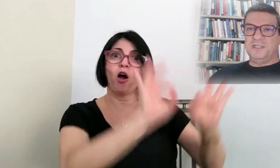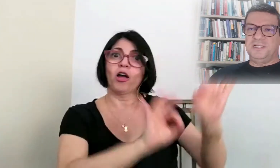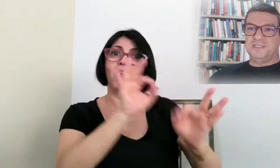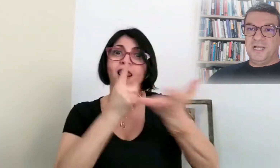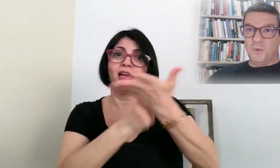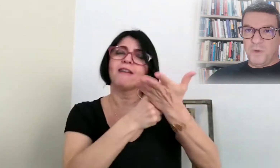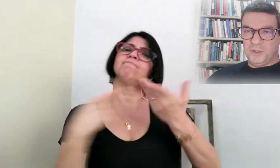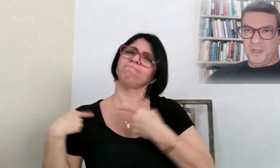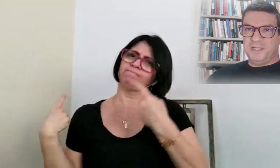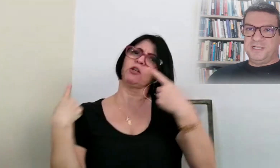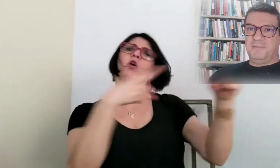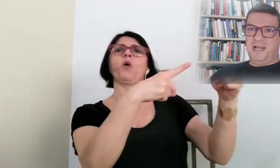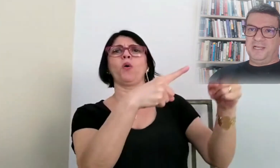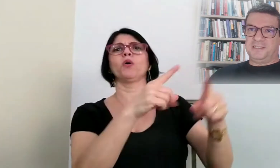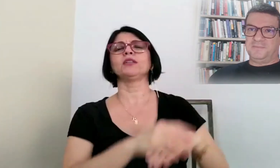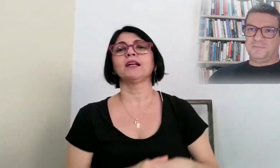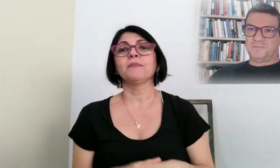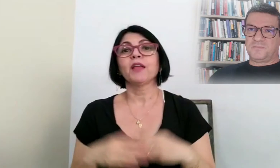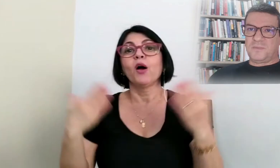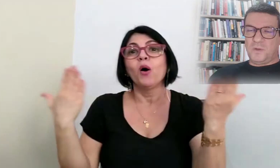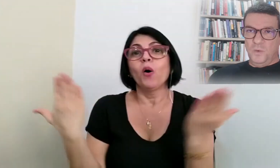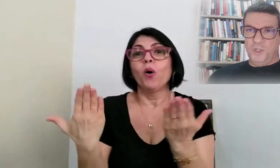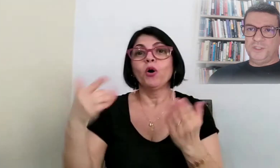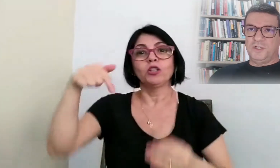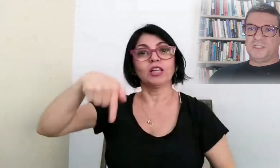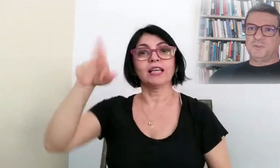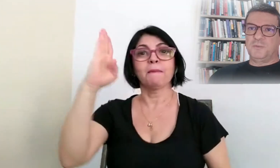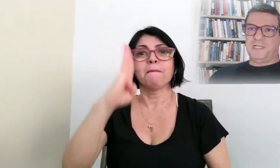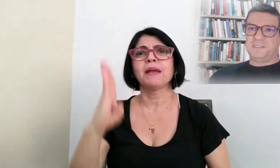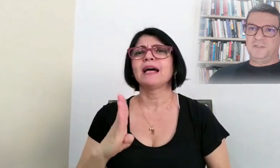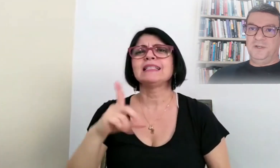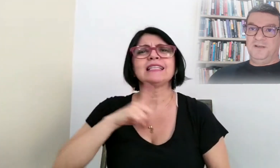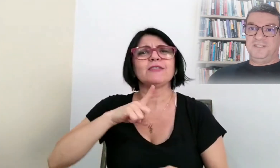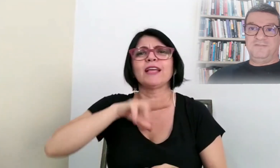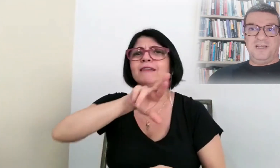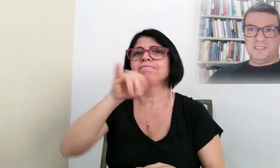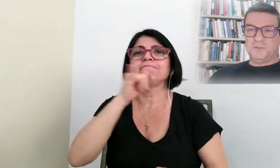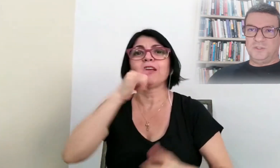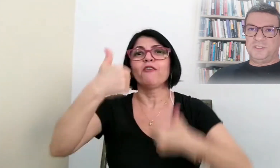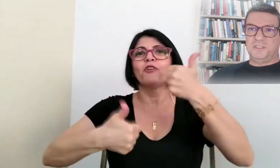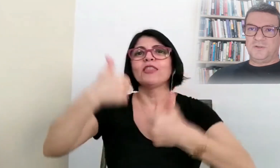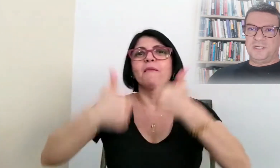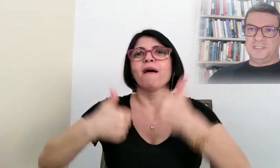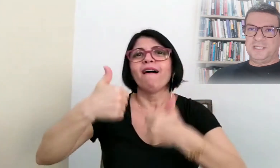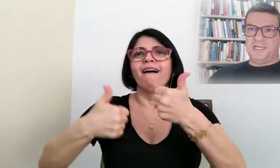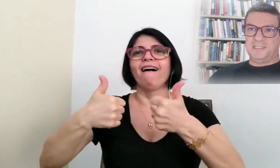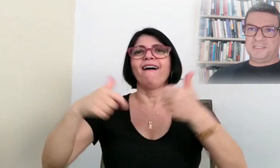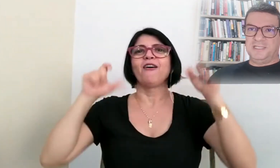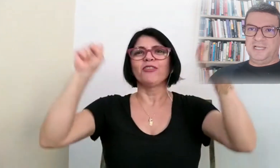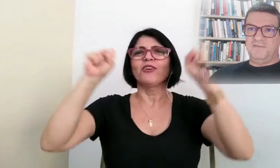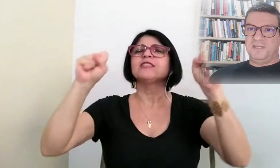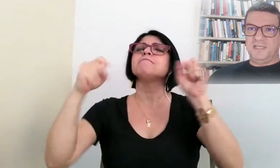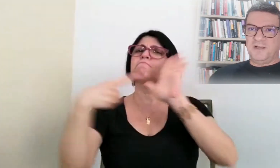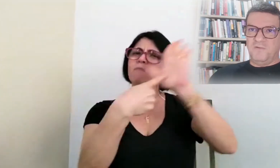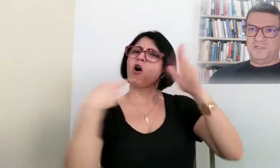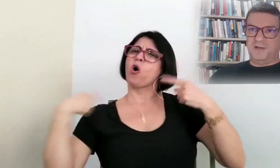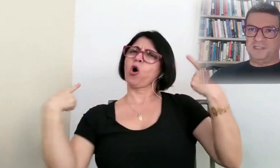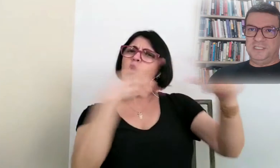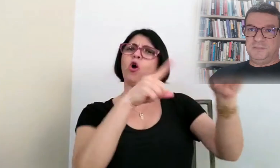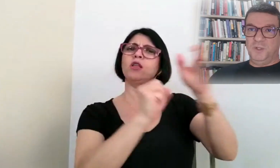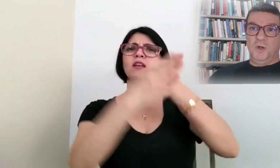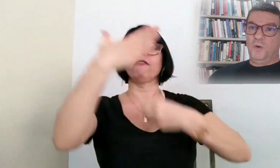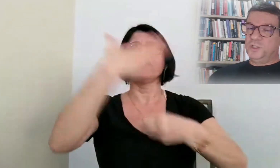quando ele se organiza, quando ele se ameaça. Hoje nós temos no Brasil diversas torcidas organizadas que reivindicam